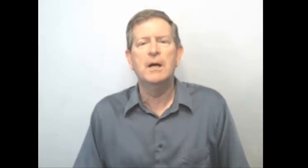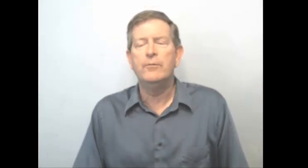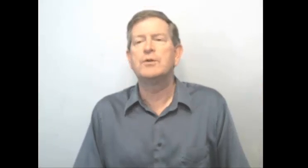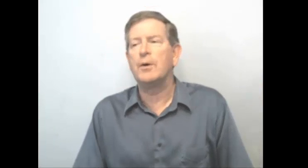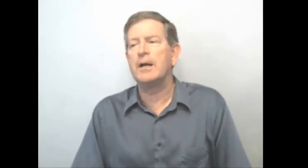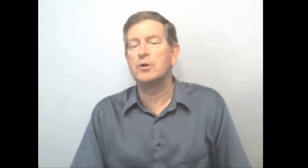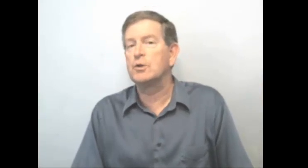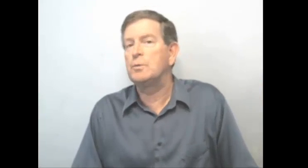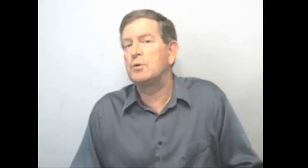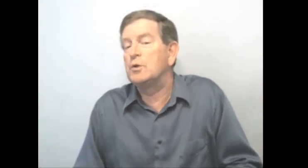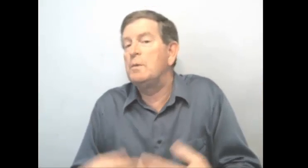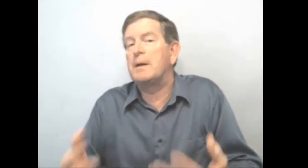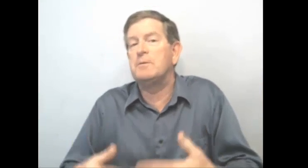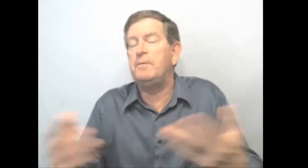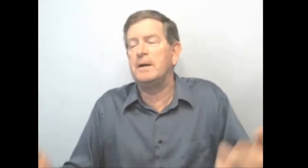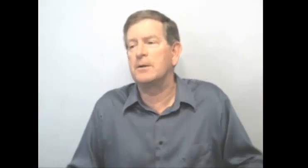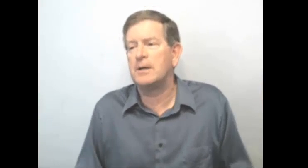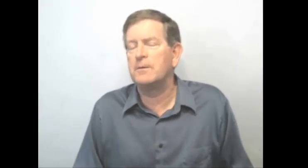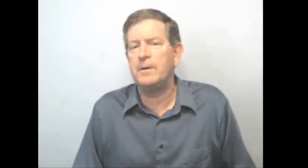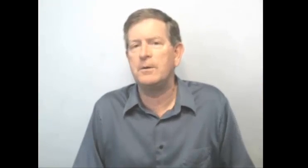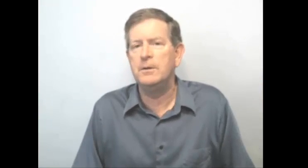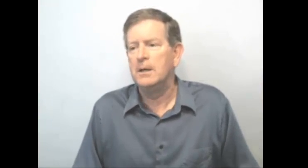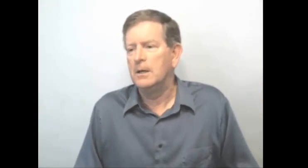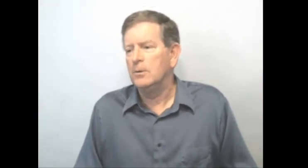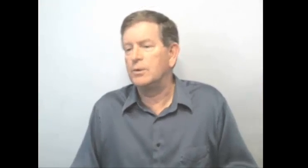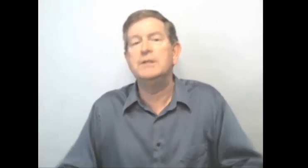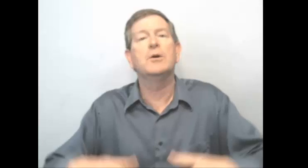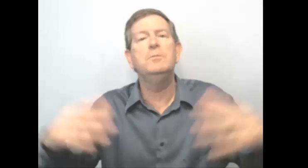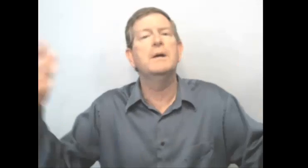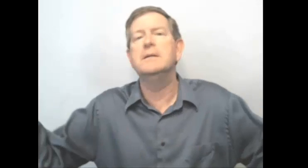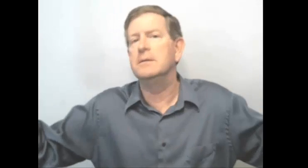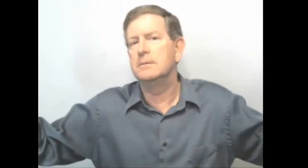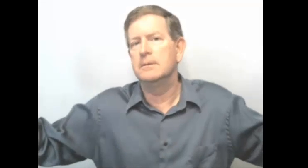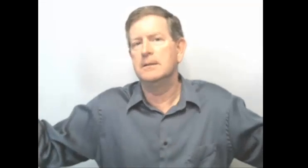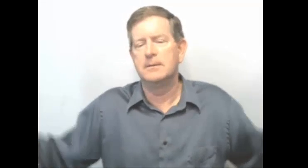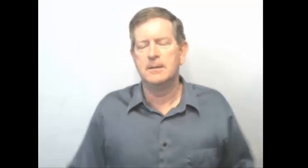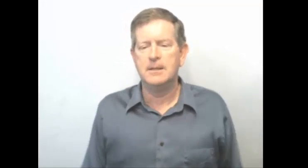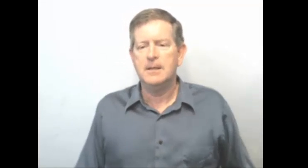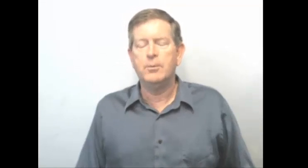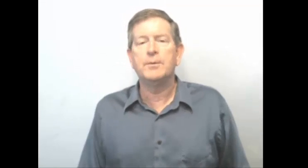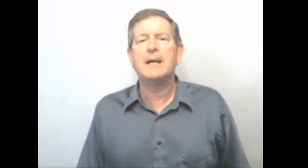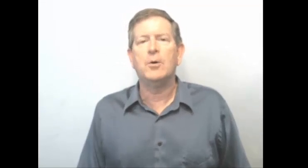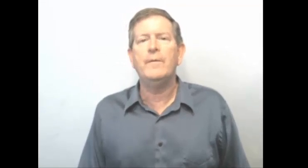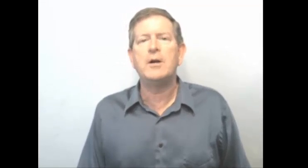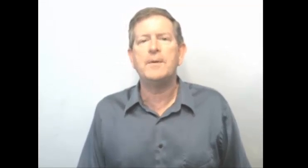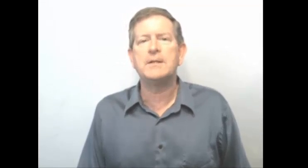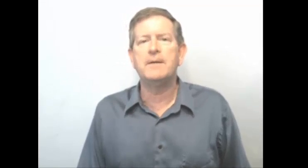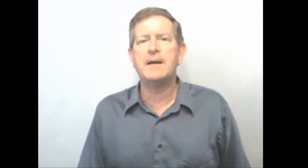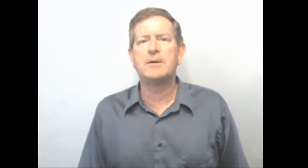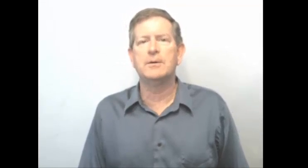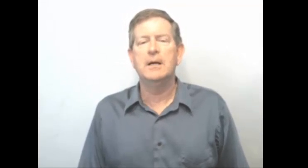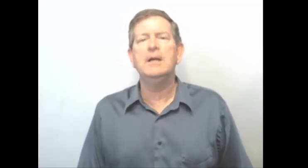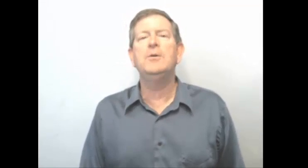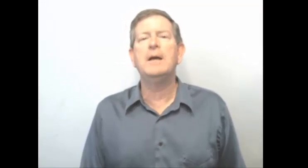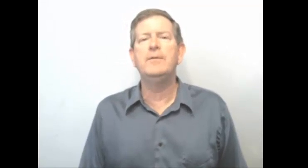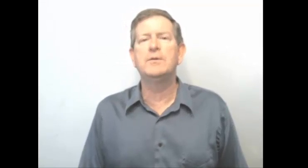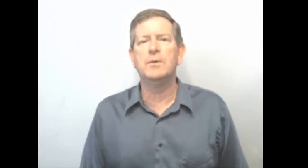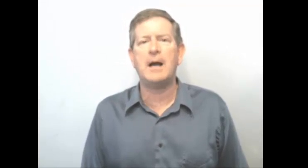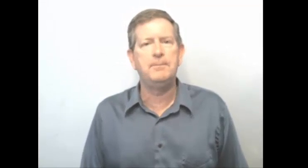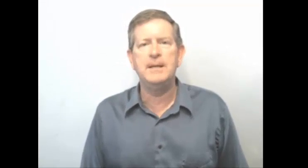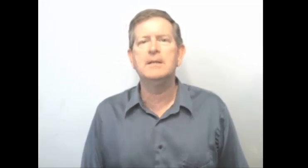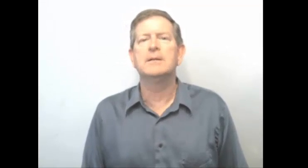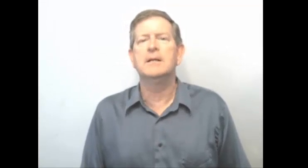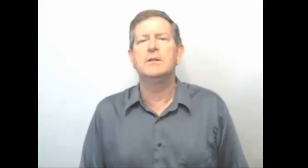chose, vous saurez que je ne suis pas en train de faire ou de dire une bêtise. Hein. Bon, d'accord. On va commencer avec une